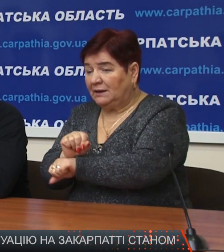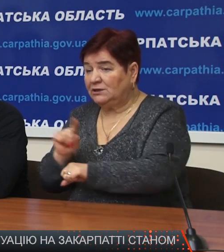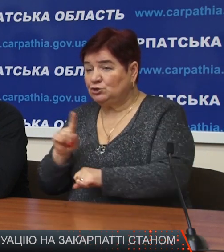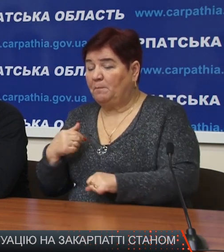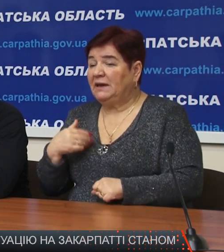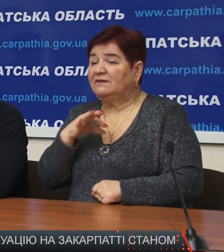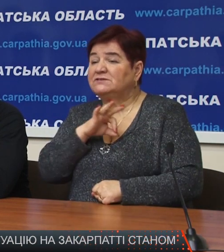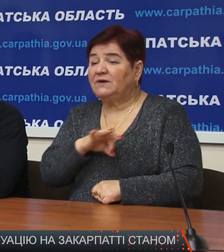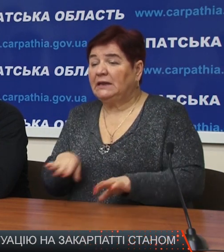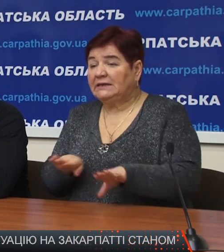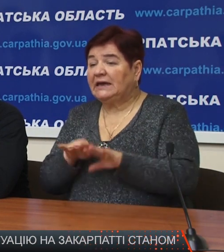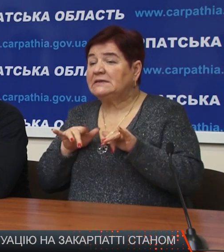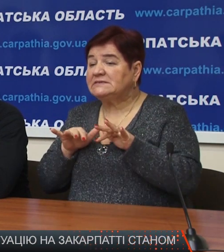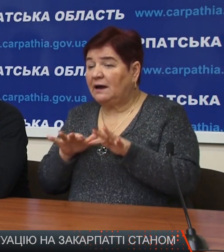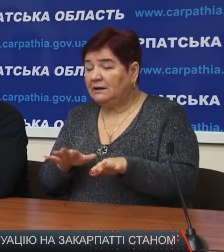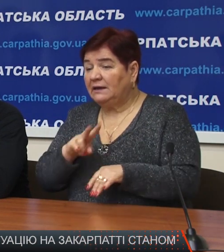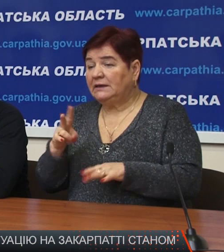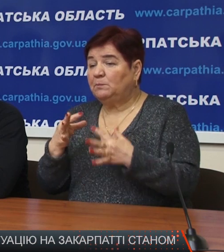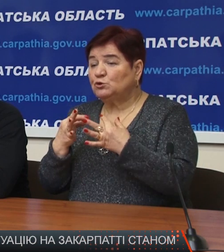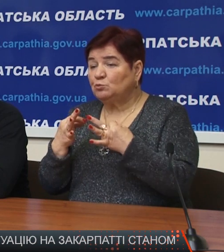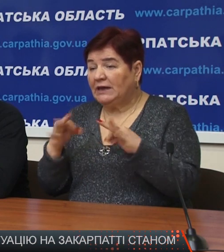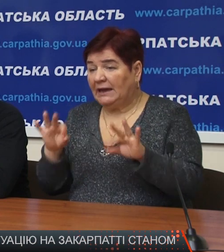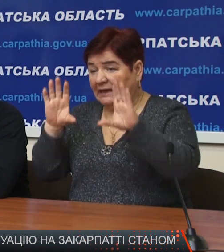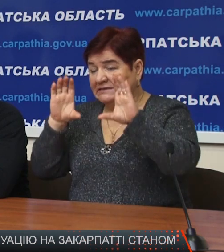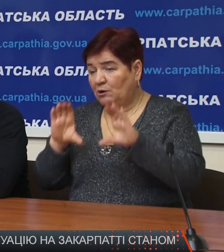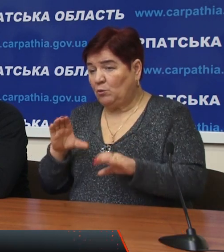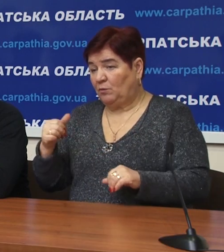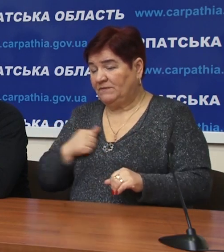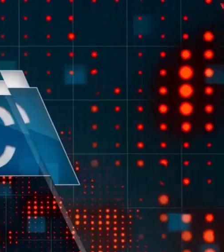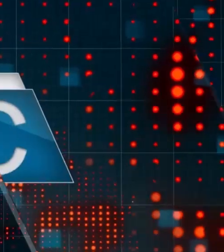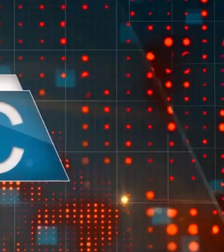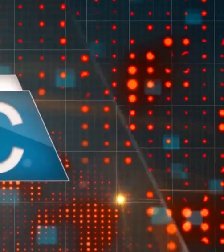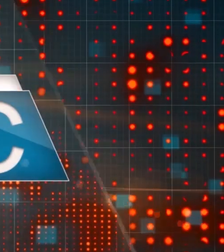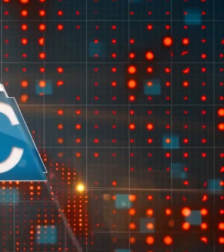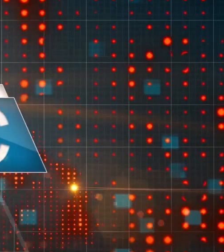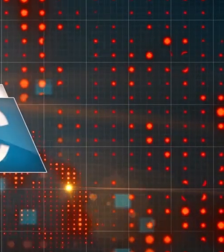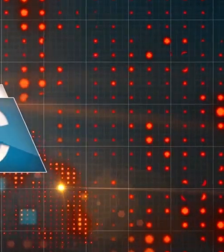щоб вони не вживали інших таких заходів, які нам дозволяє зараз закон про військовий стан.